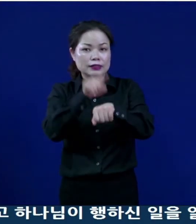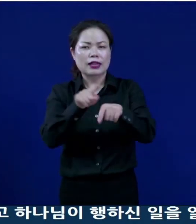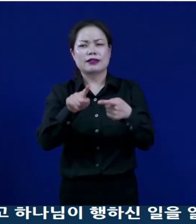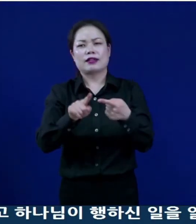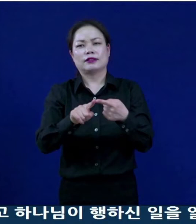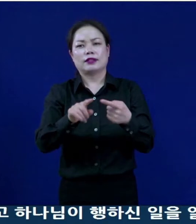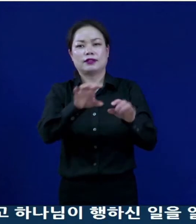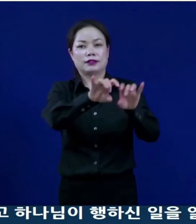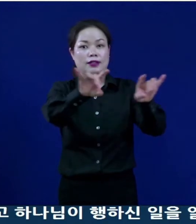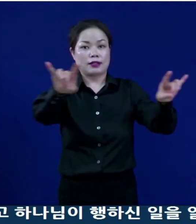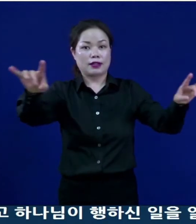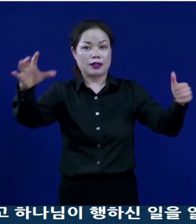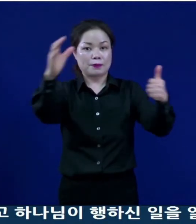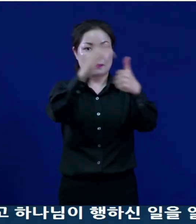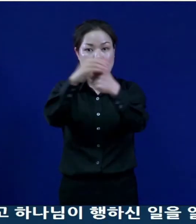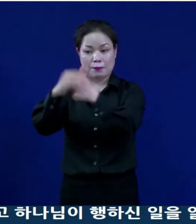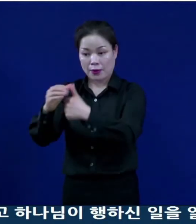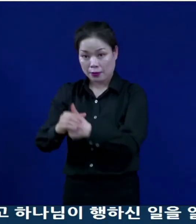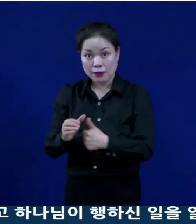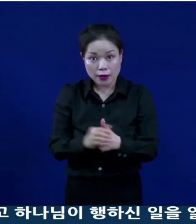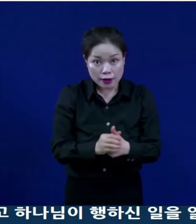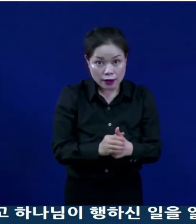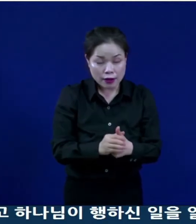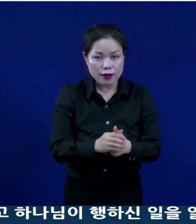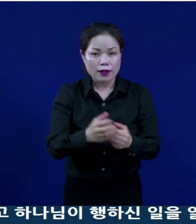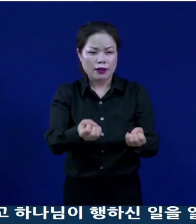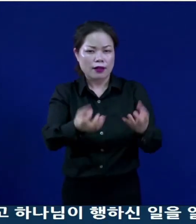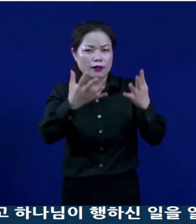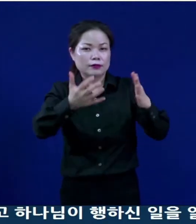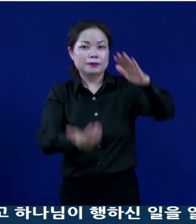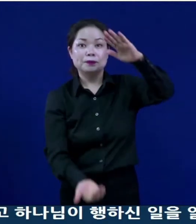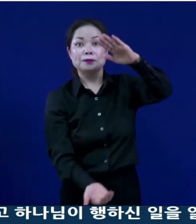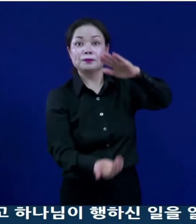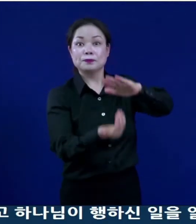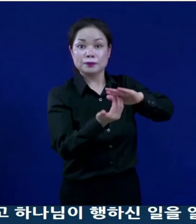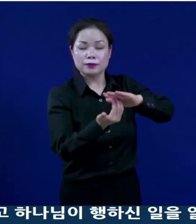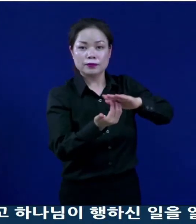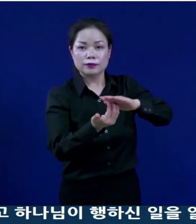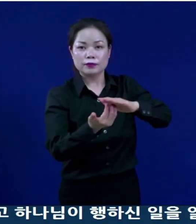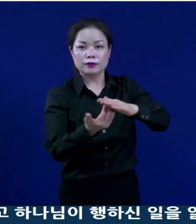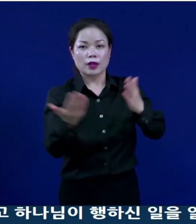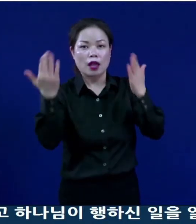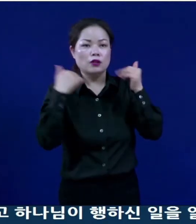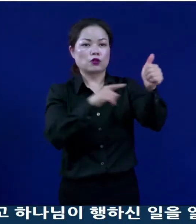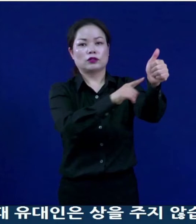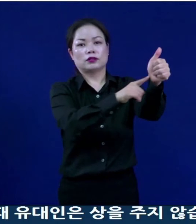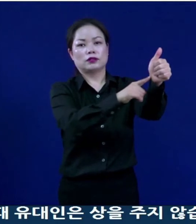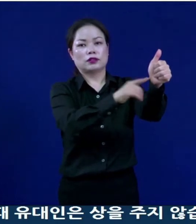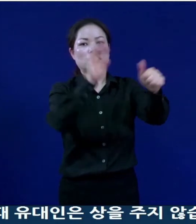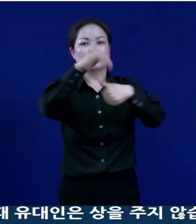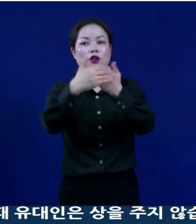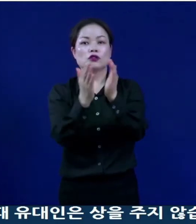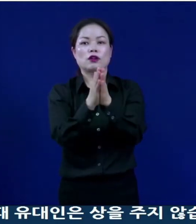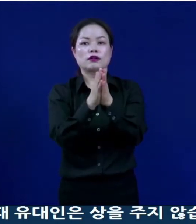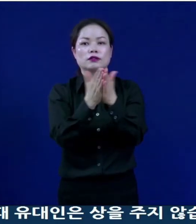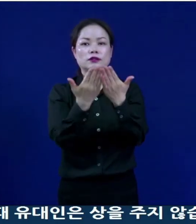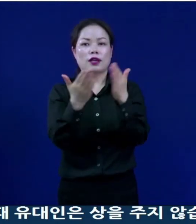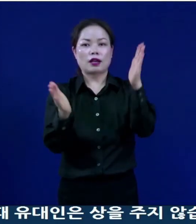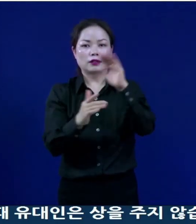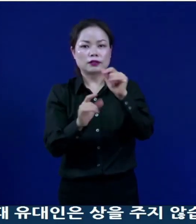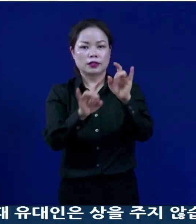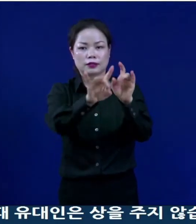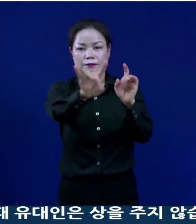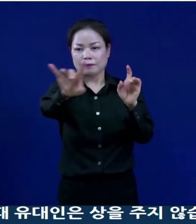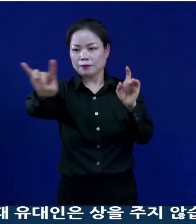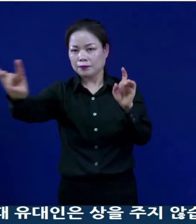다 역할을 배정받지요. 그런데 행사의 절정은 교장 선생님께서 성경책을 학생을 한